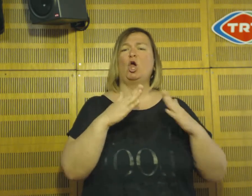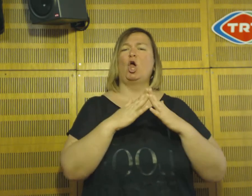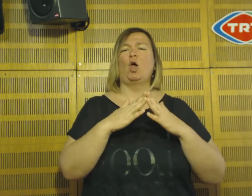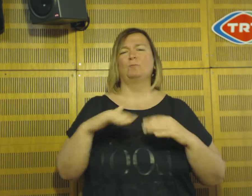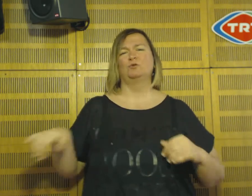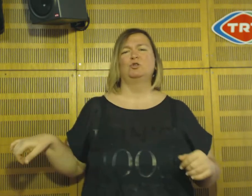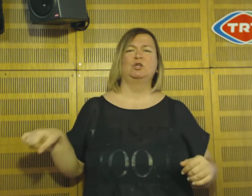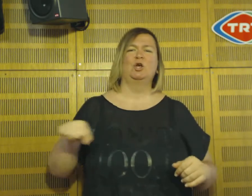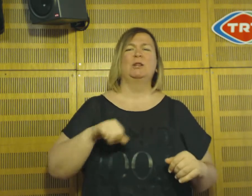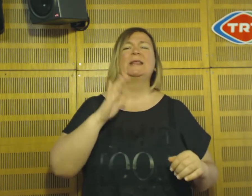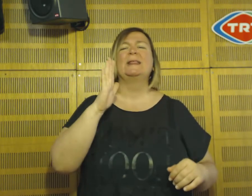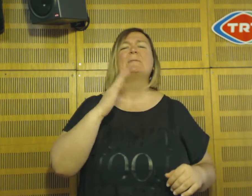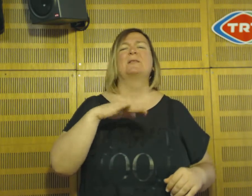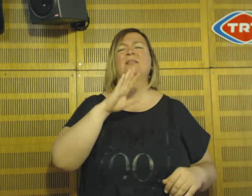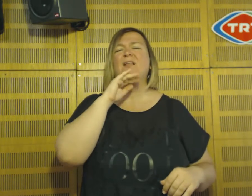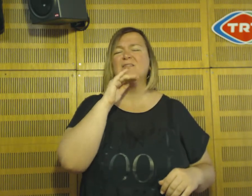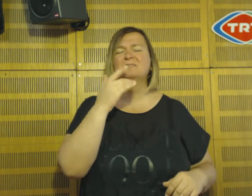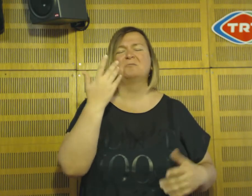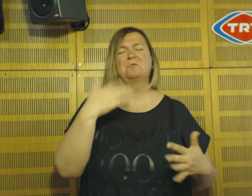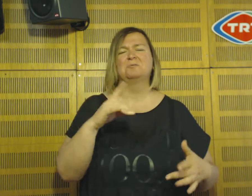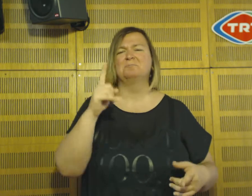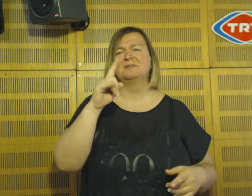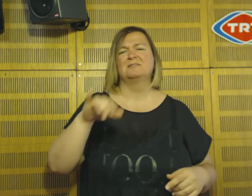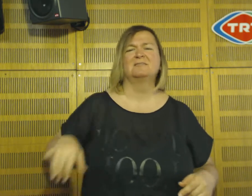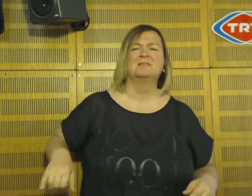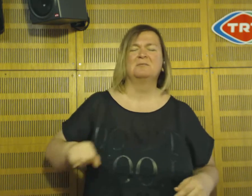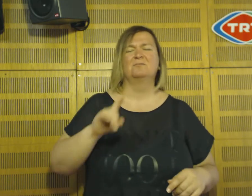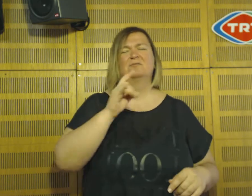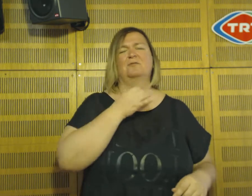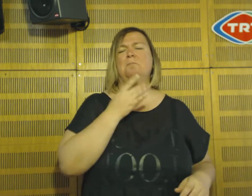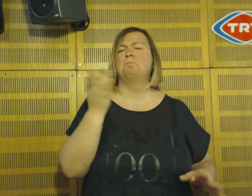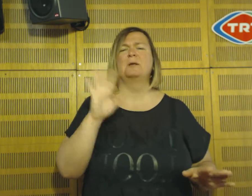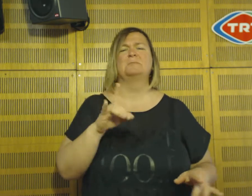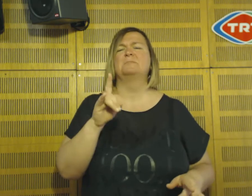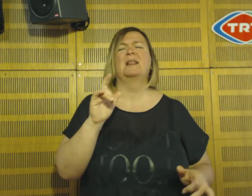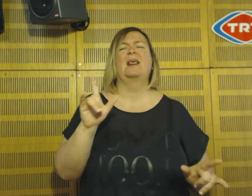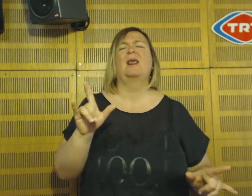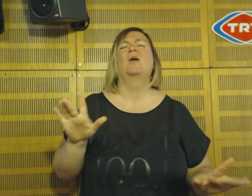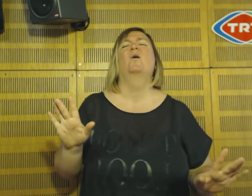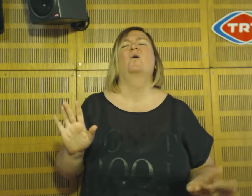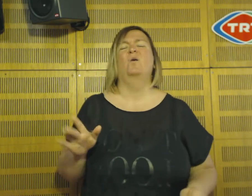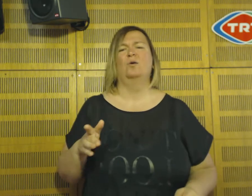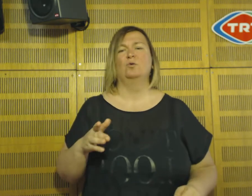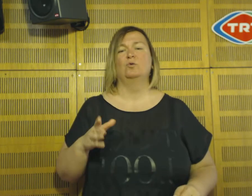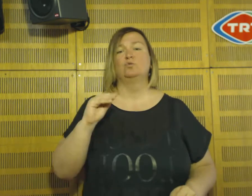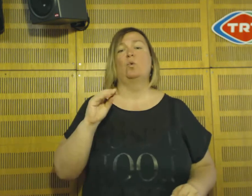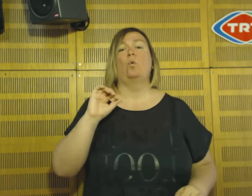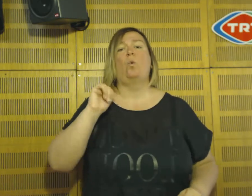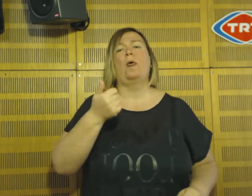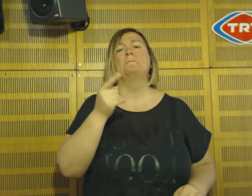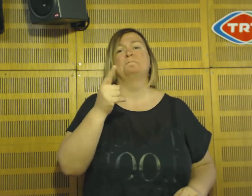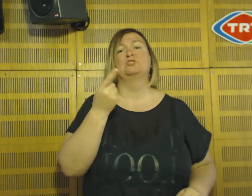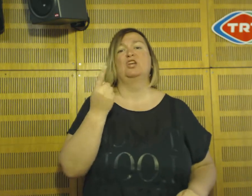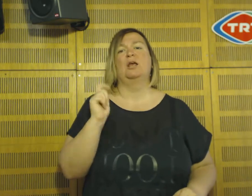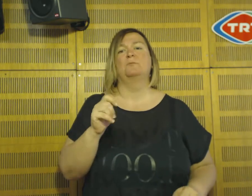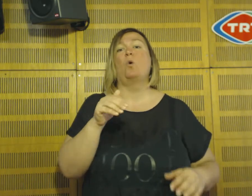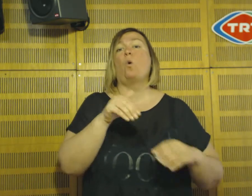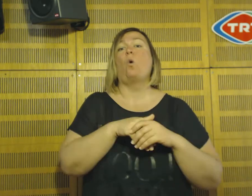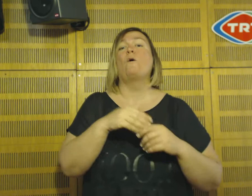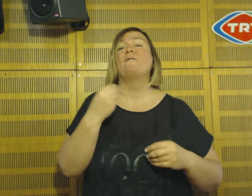götürün, gidemeyen bir komşunuzu. Tek yapmanız gereken bu. Başka bir şeye bile gerek yok ve çok önemli bir şey yapacaksınız. Oy verme hakkını